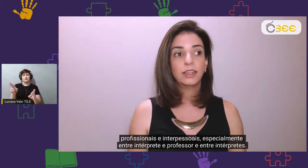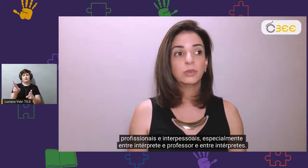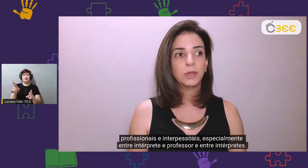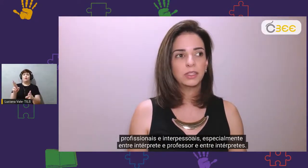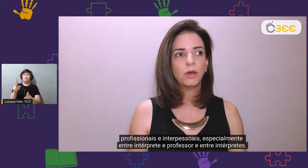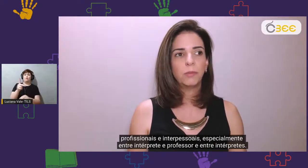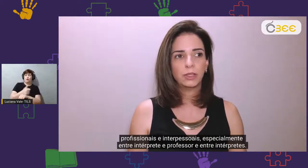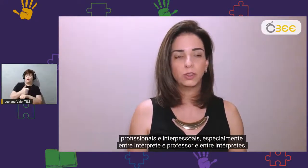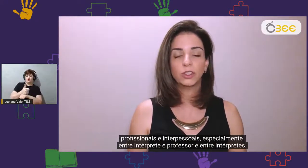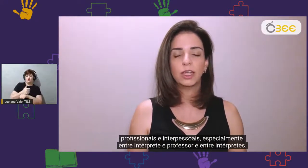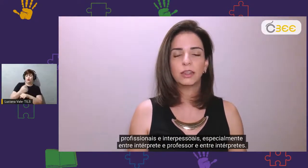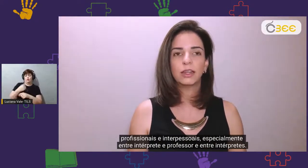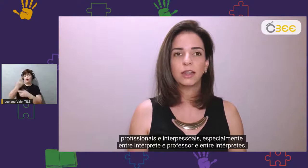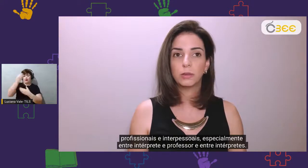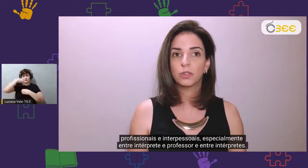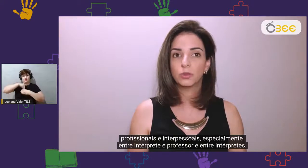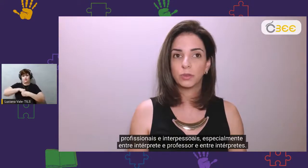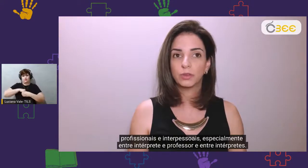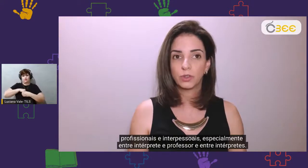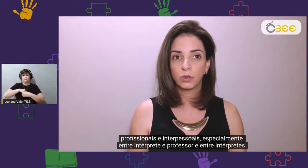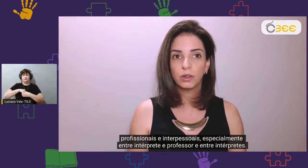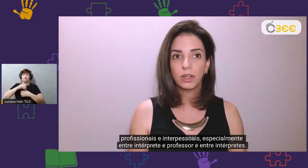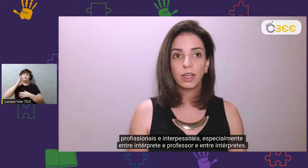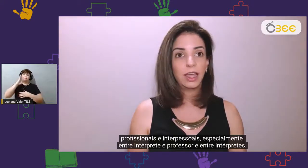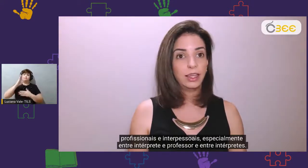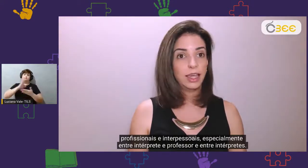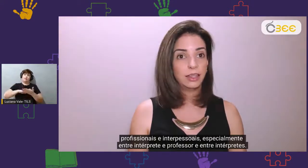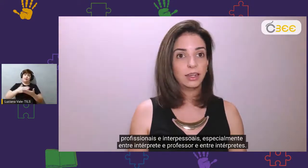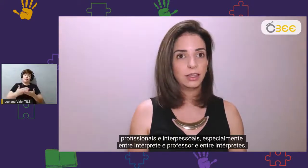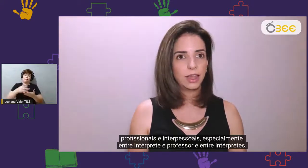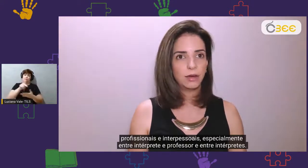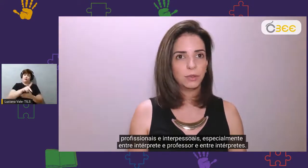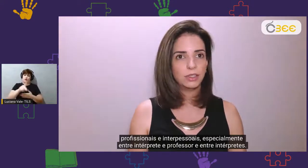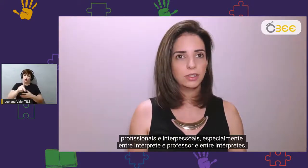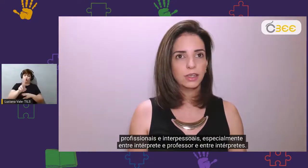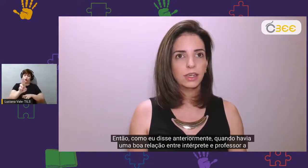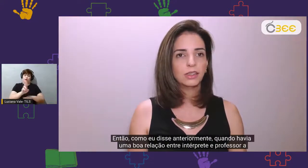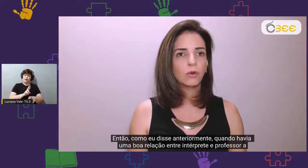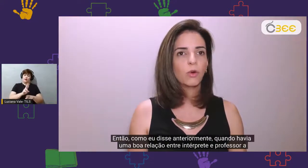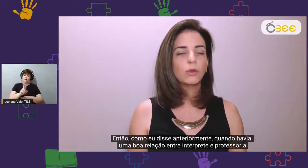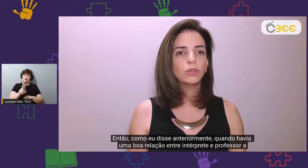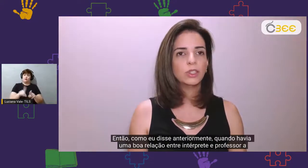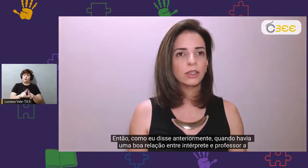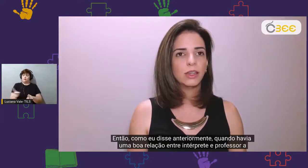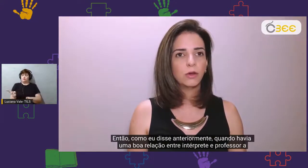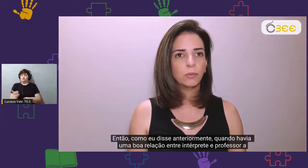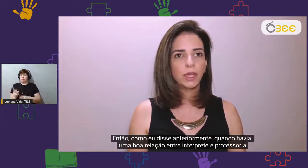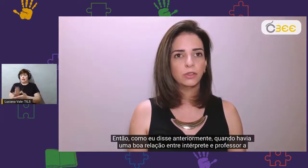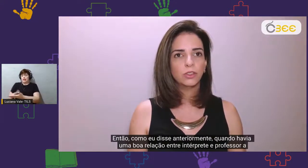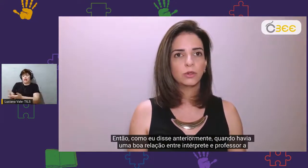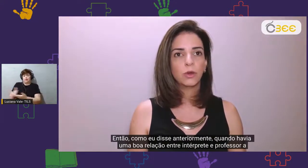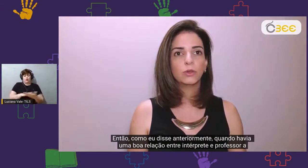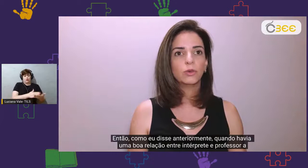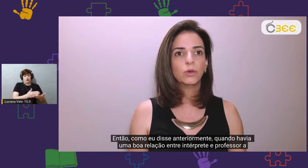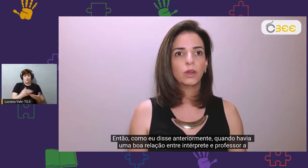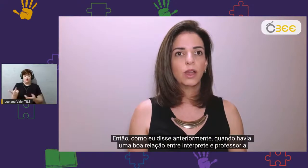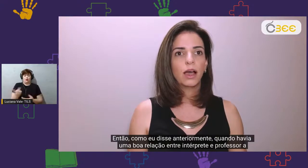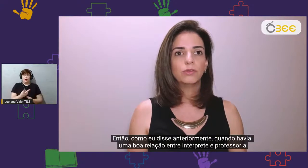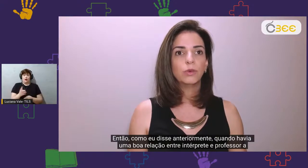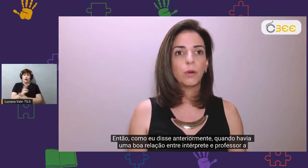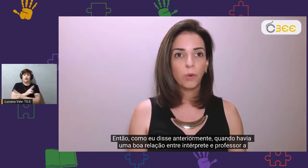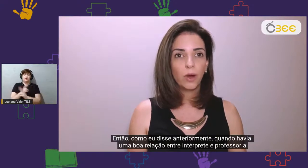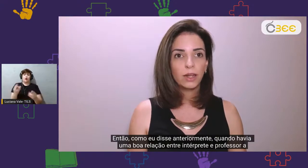interpessoais, especialmente entre intérprete e professor e entre intérpretes. Então, como eu disse anteriormente,